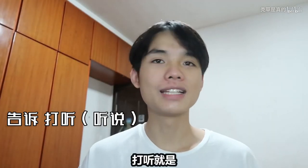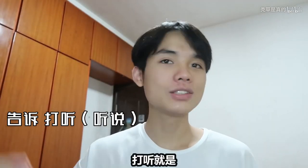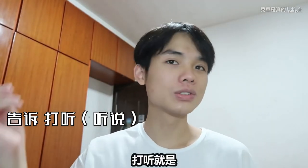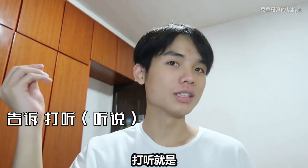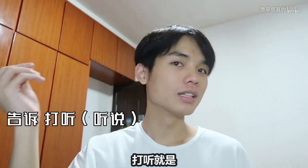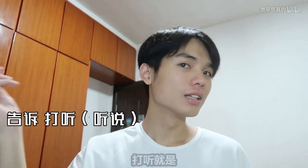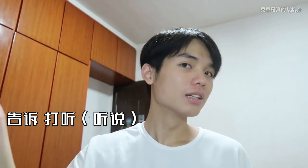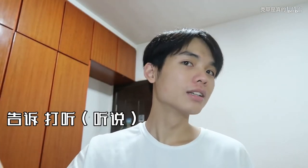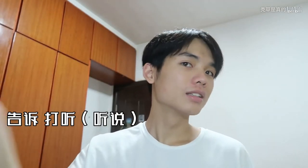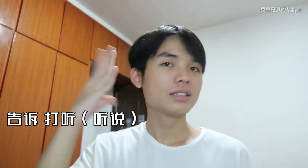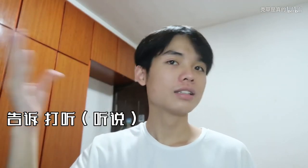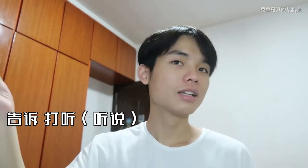就是，